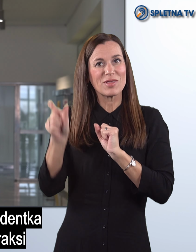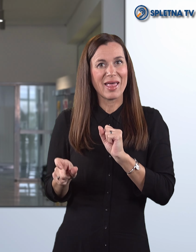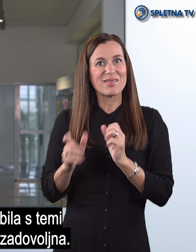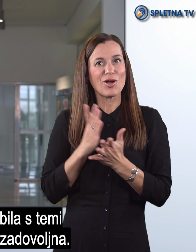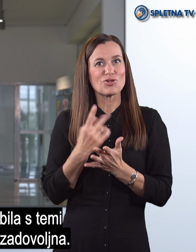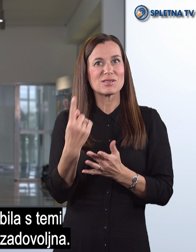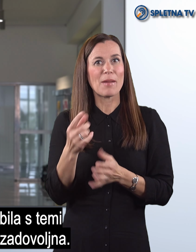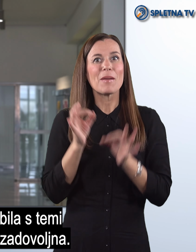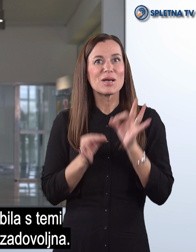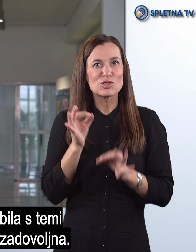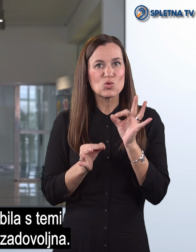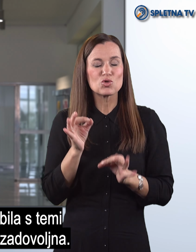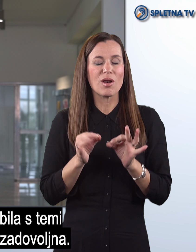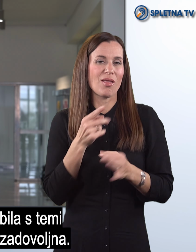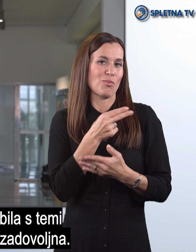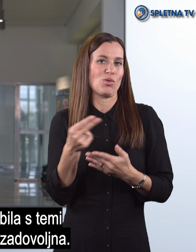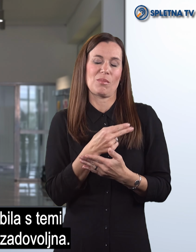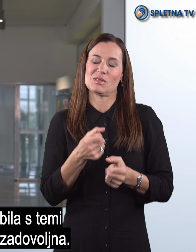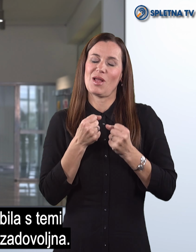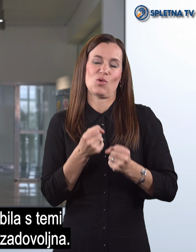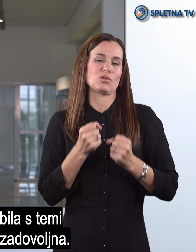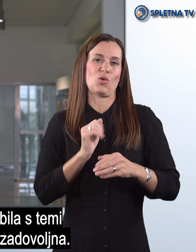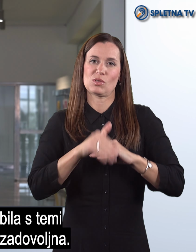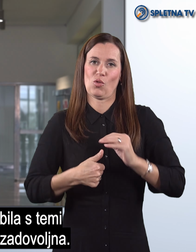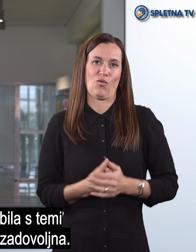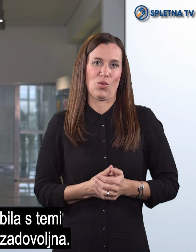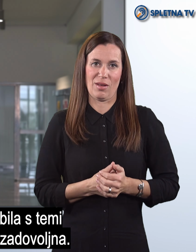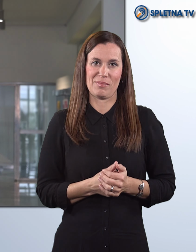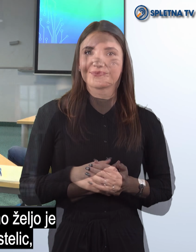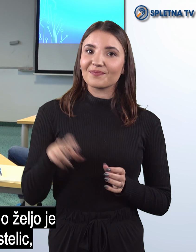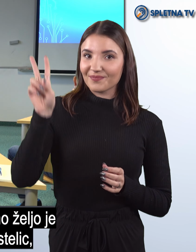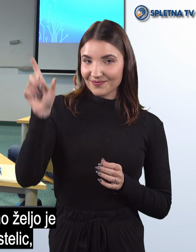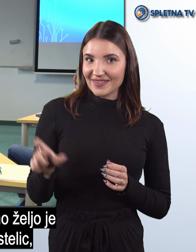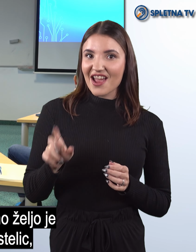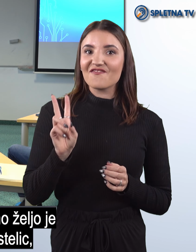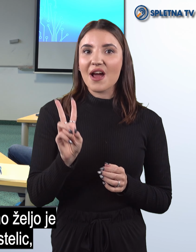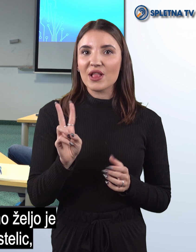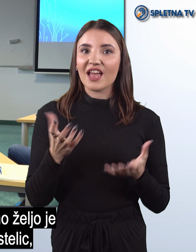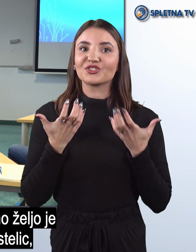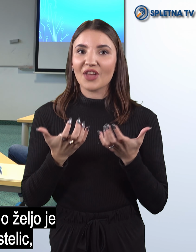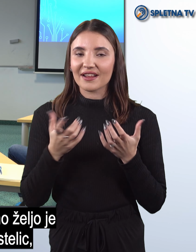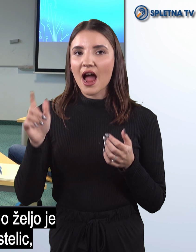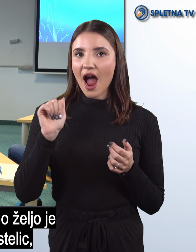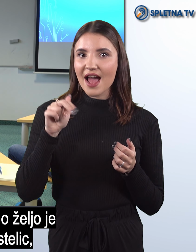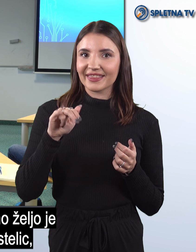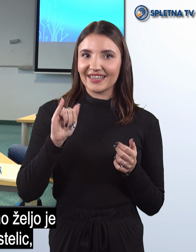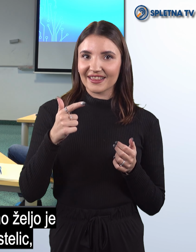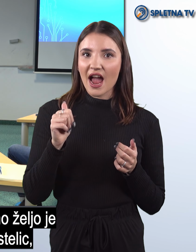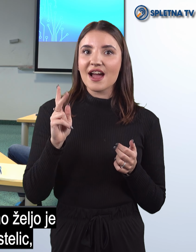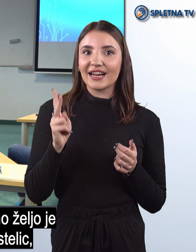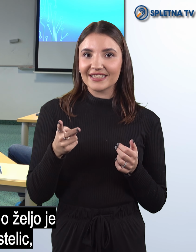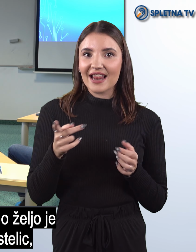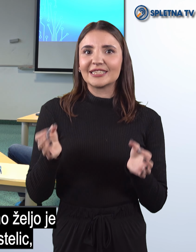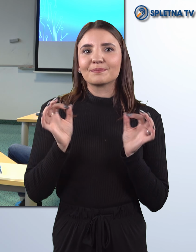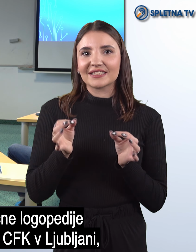v praksi preizkusila in bila s temi podnapisi zelo zadovoljna. Na Veronikino željo je Anita